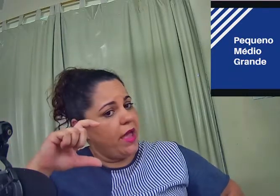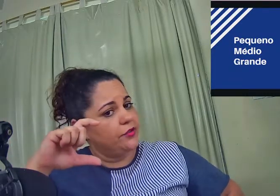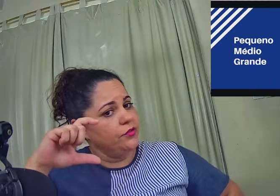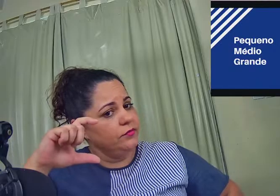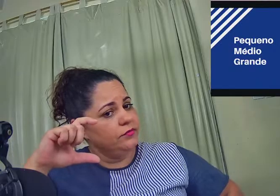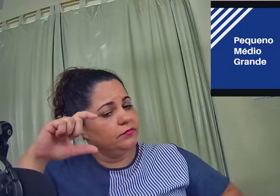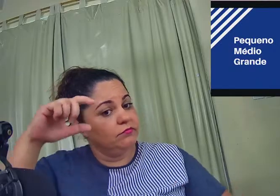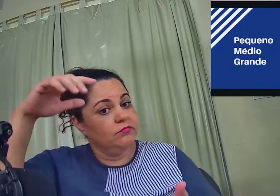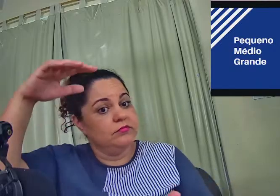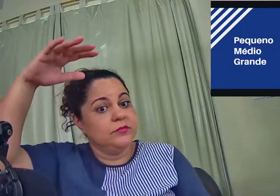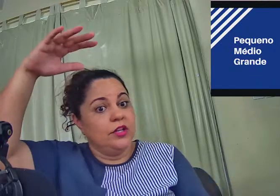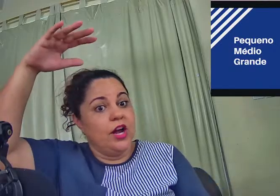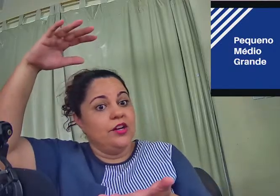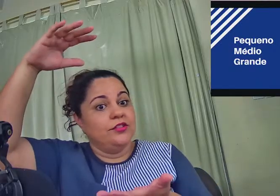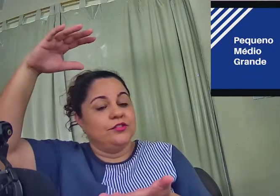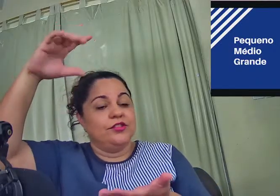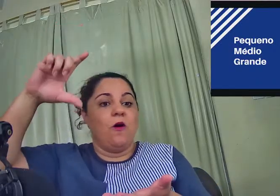médio, grande.